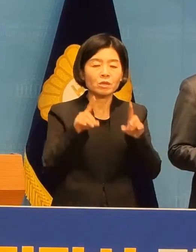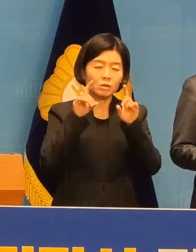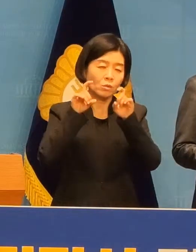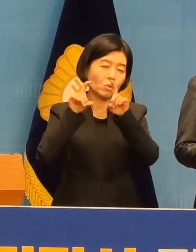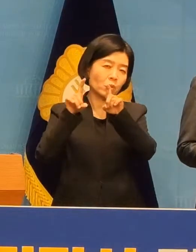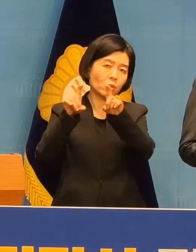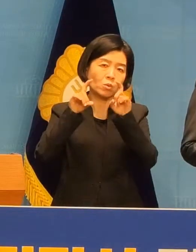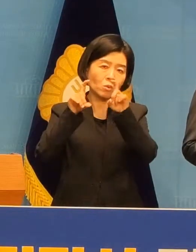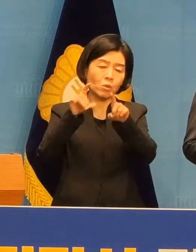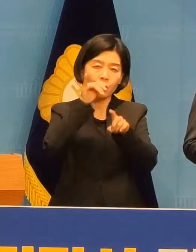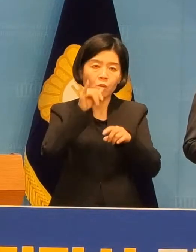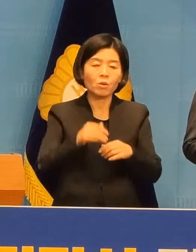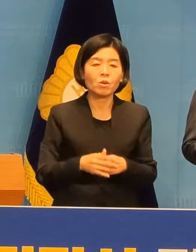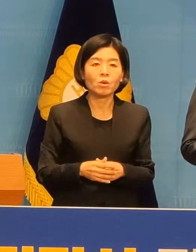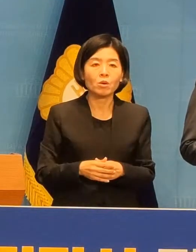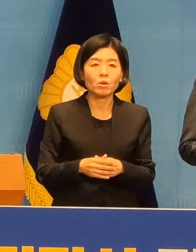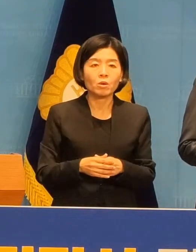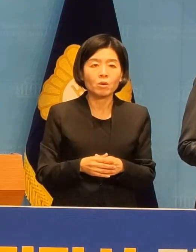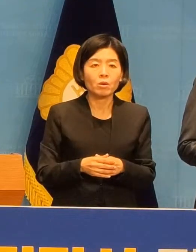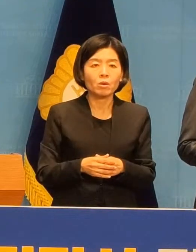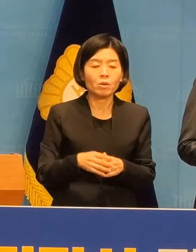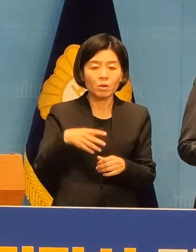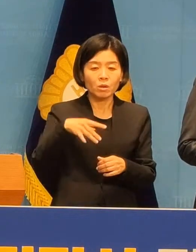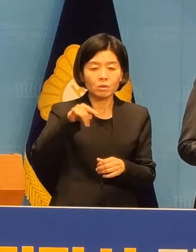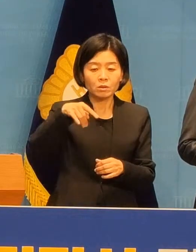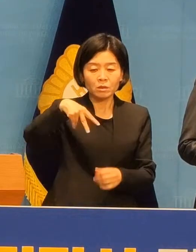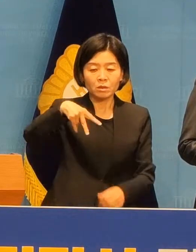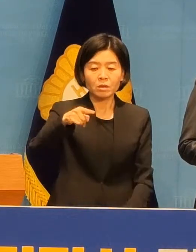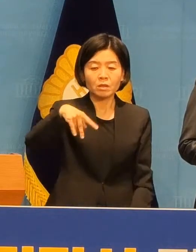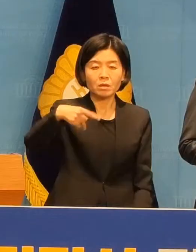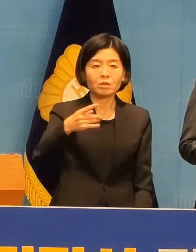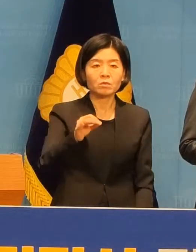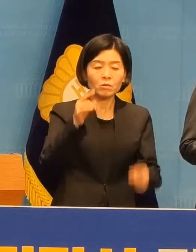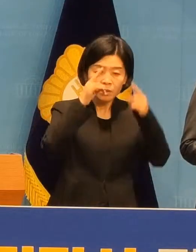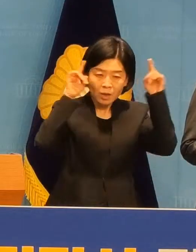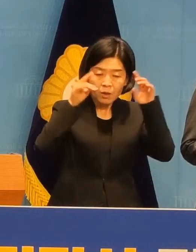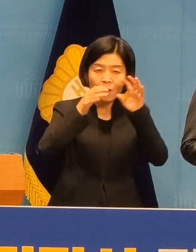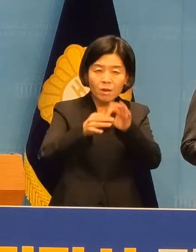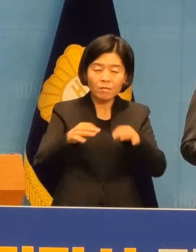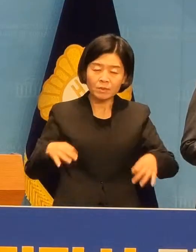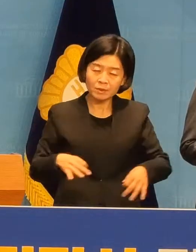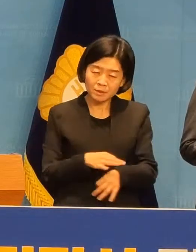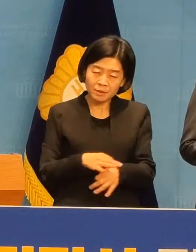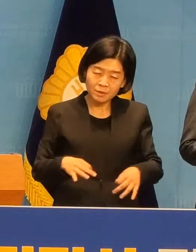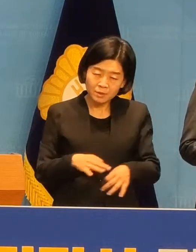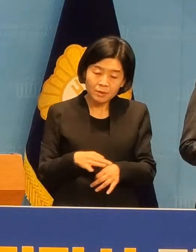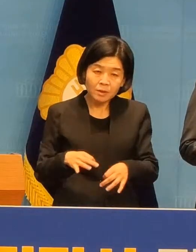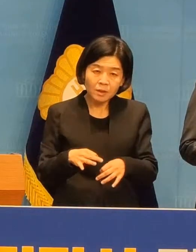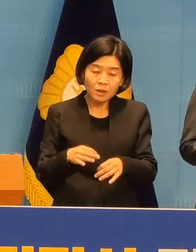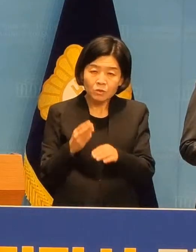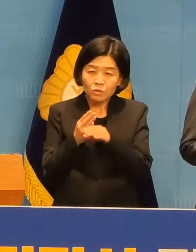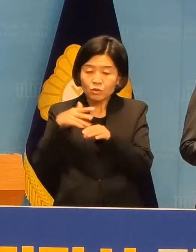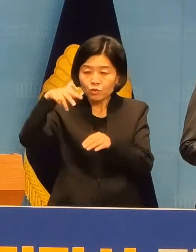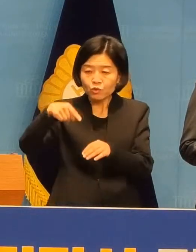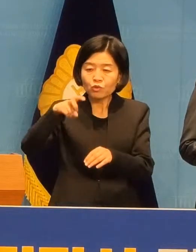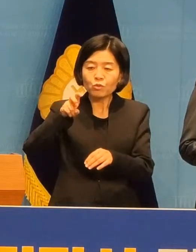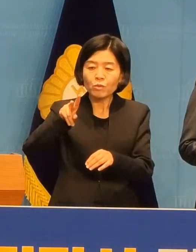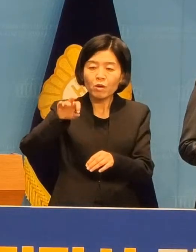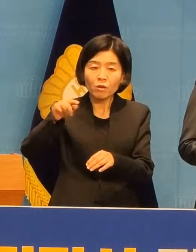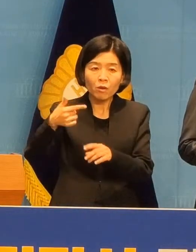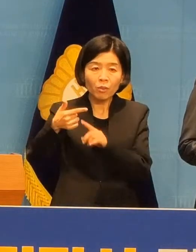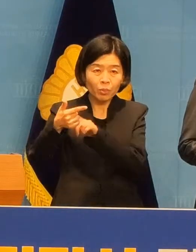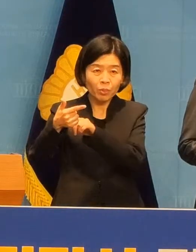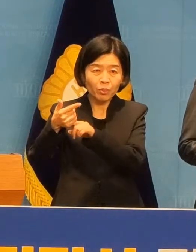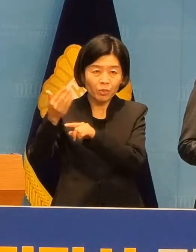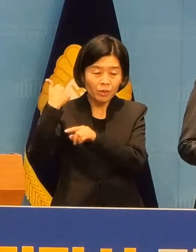있다는 사실입니다. 이 같은 세종대와 관련한 비리와 전횡의 중심에는 주명건 세종대 명예이사장이